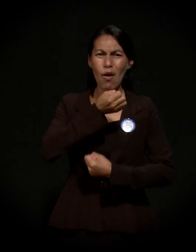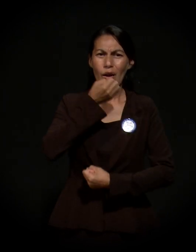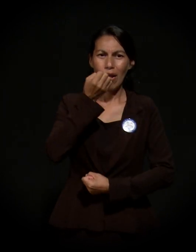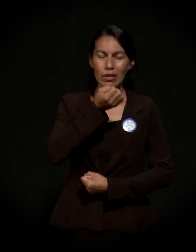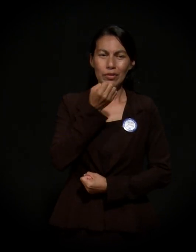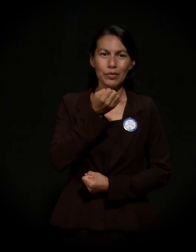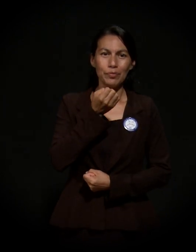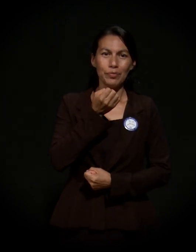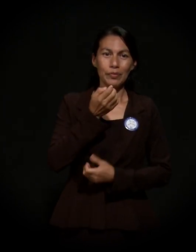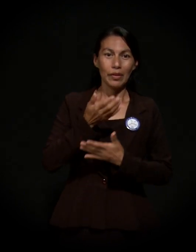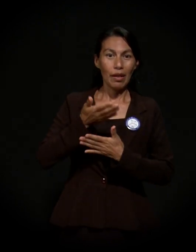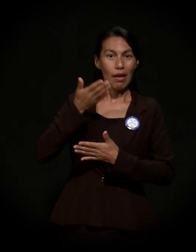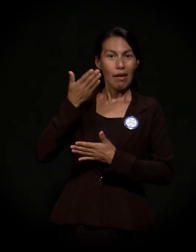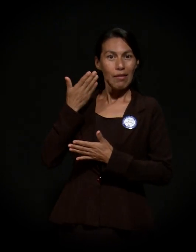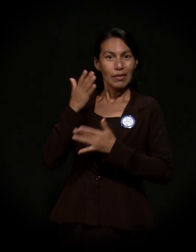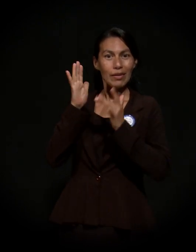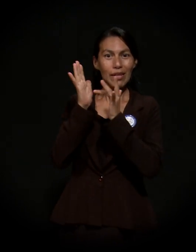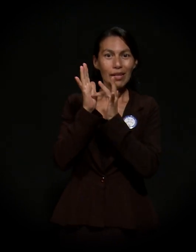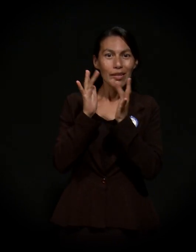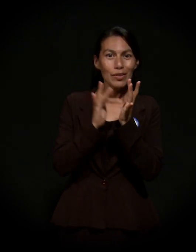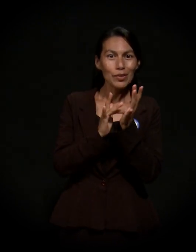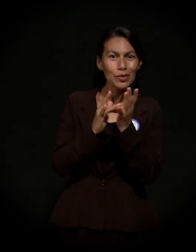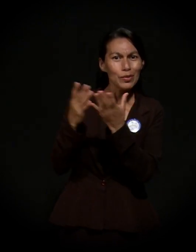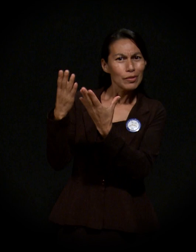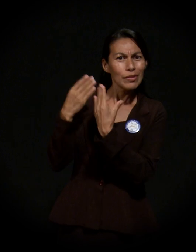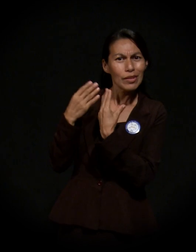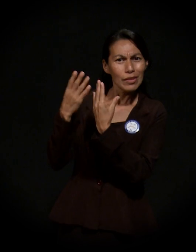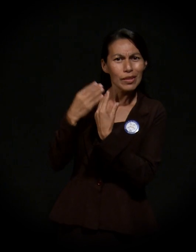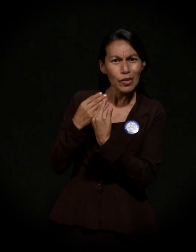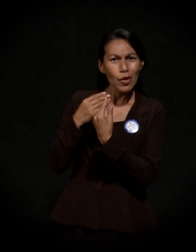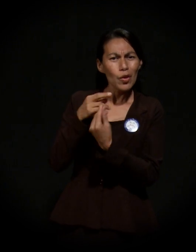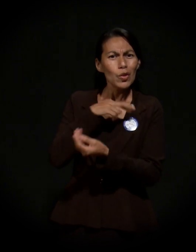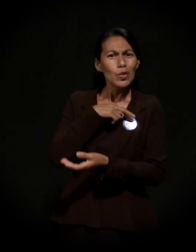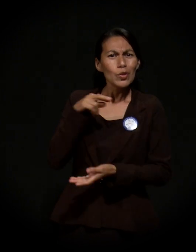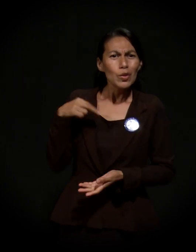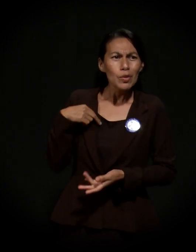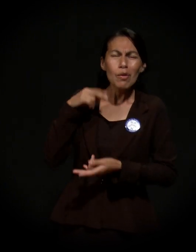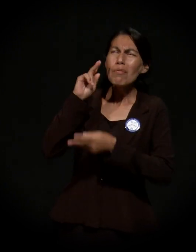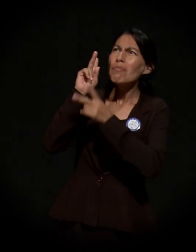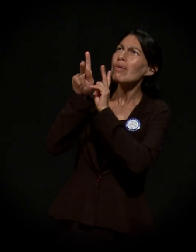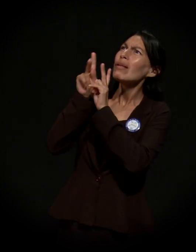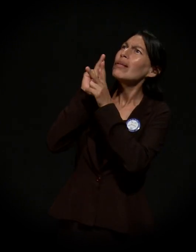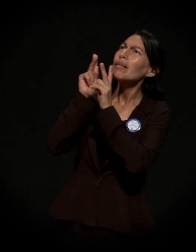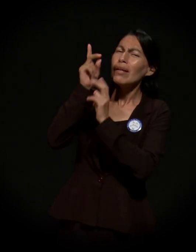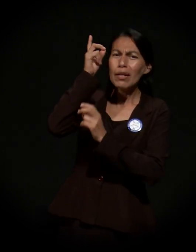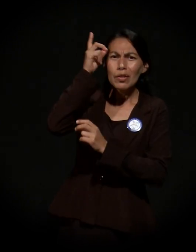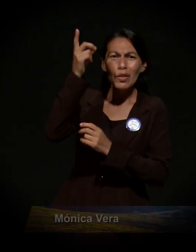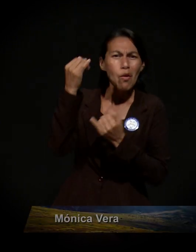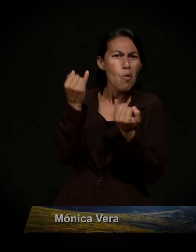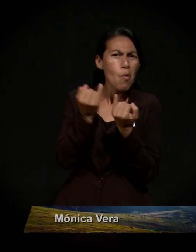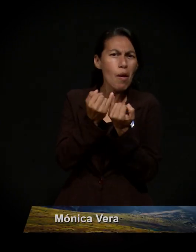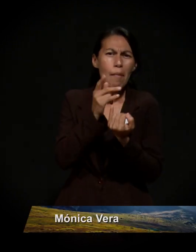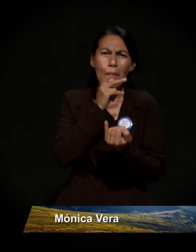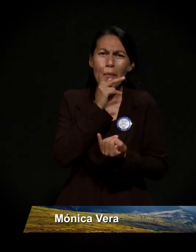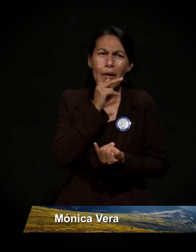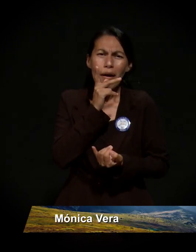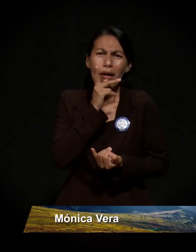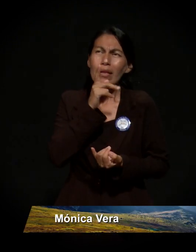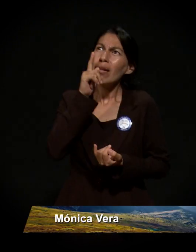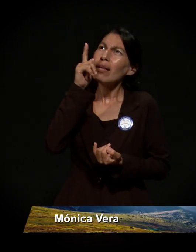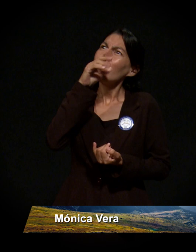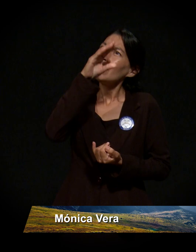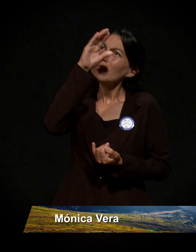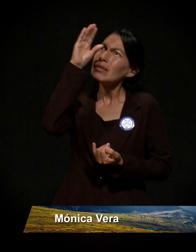enseñó que debemos dirigirnos a Dios como a nuestro Padre Celestial. Por lo tanto,